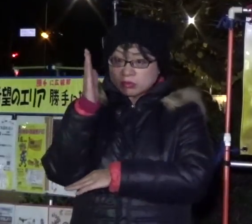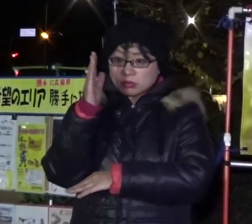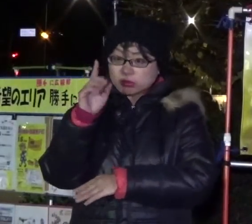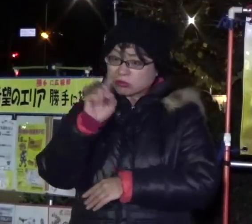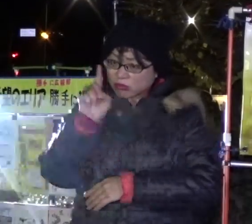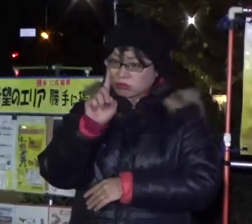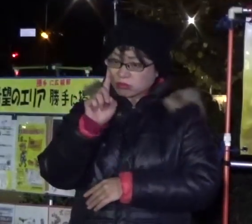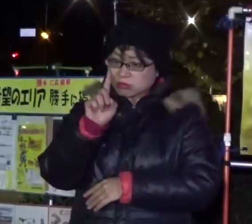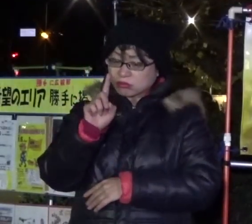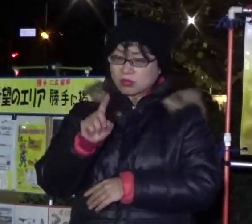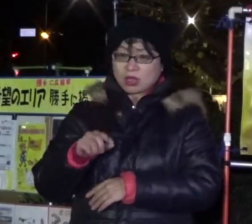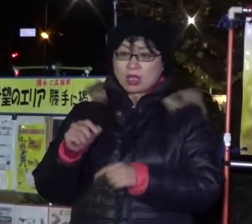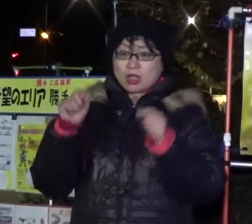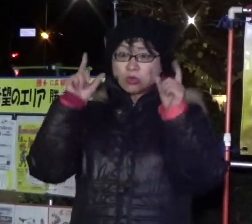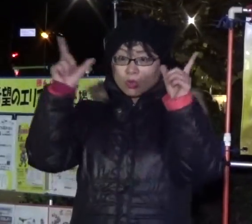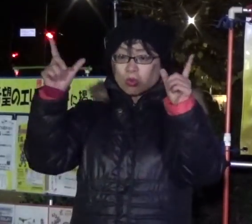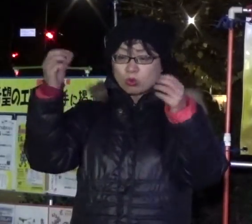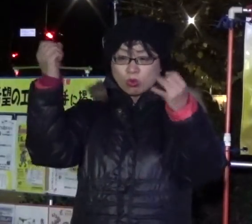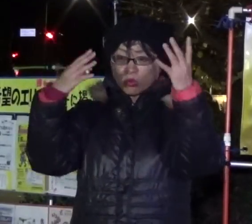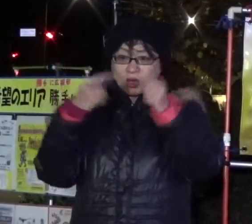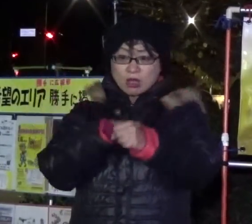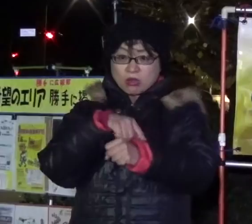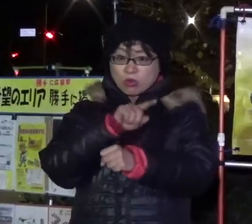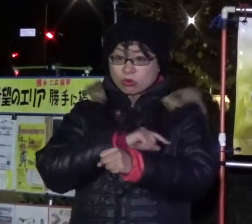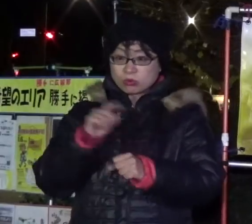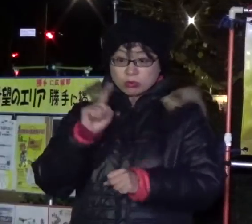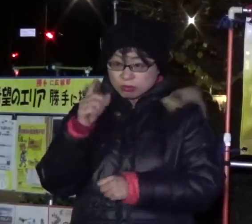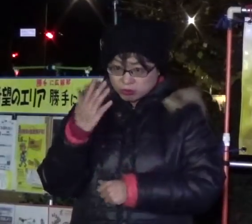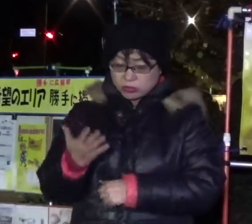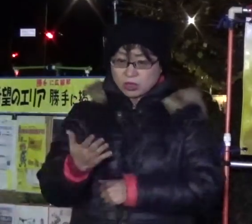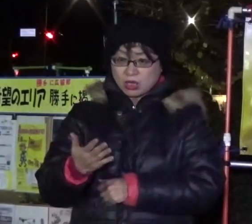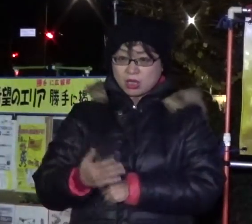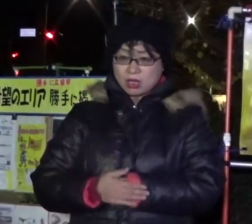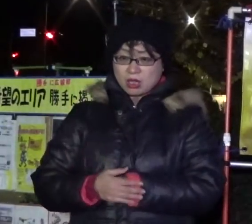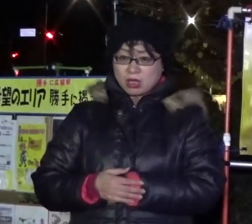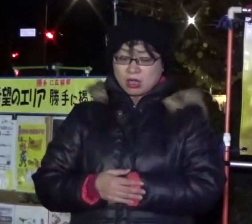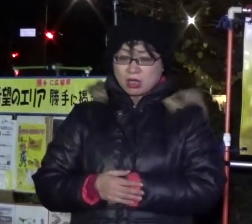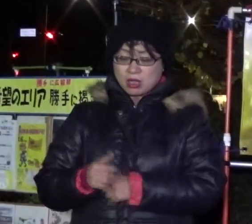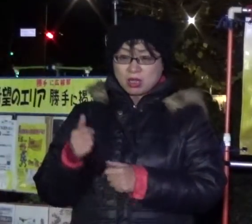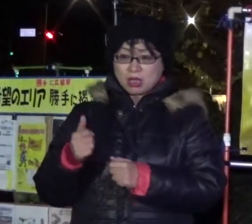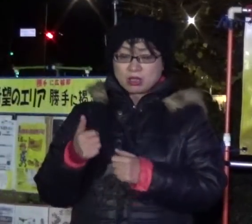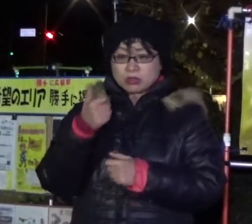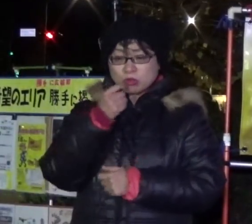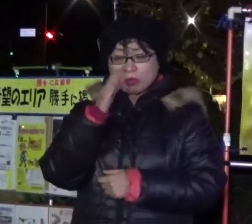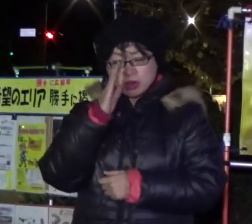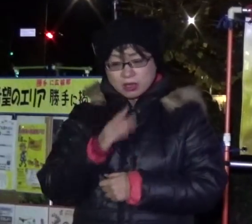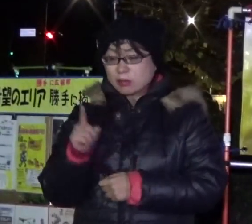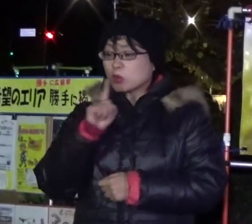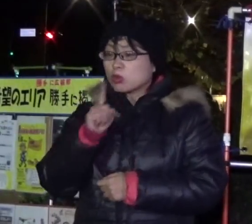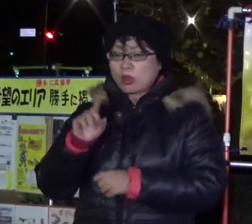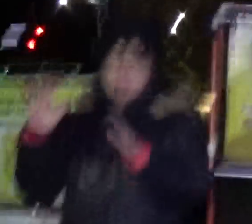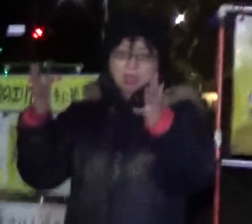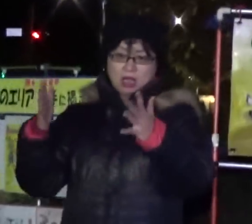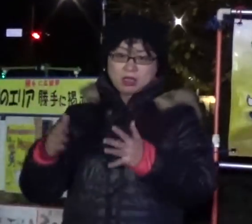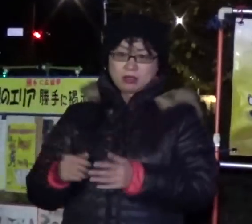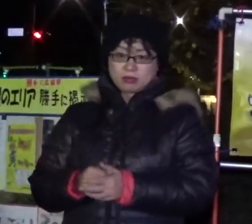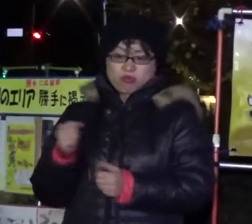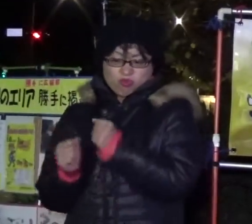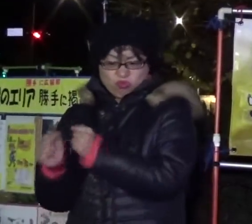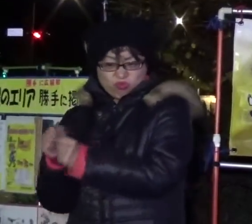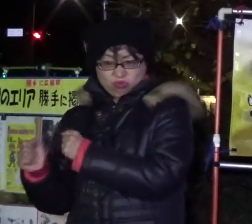か、東電はどうですか、いまだに謝りもしない、反省もしない、責任逃れて逃げ回ってるじゃないです